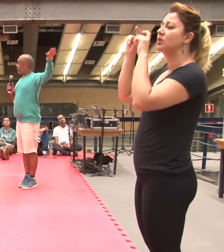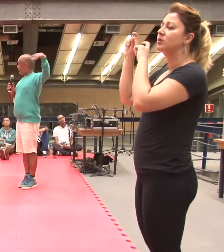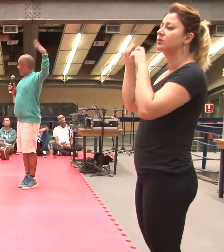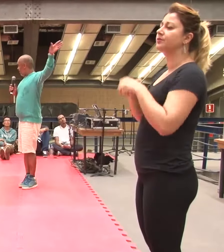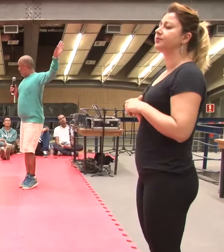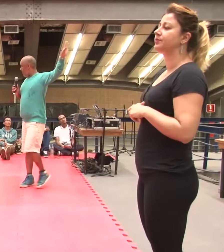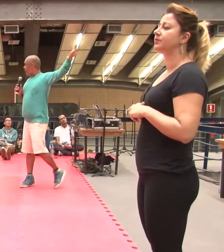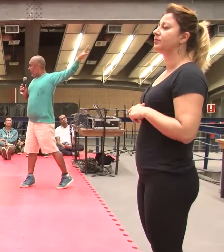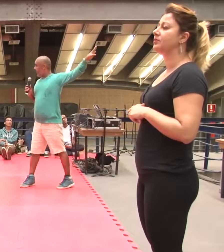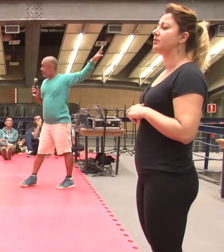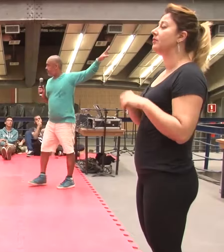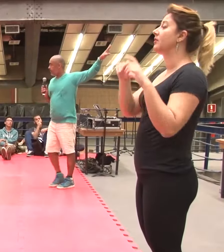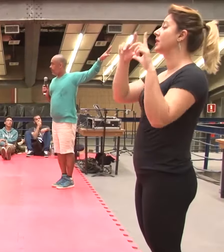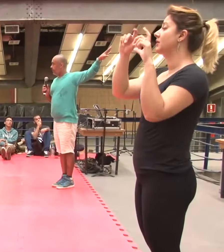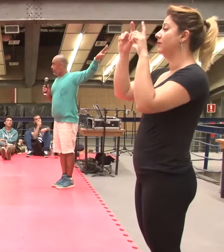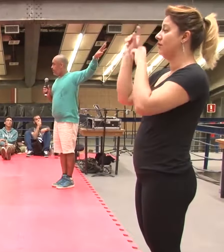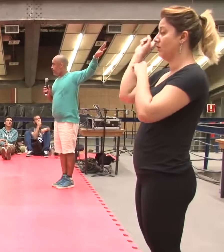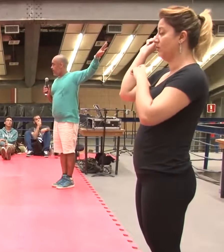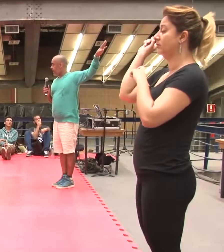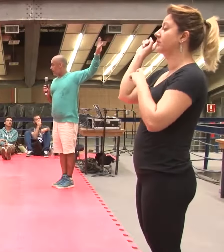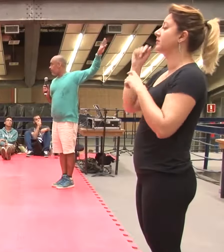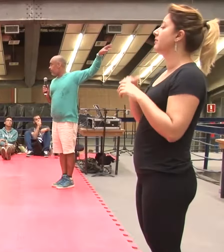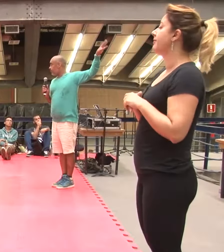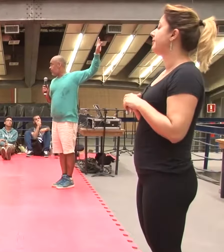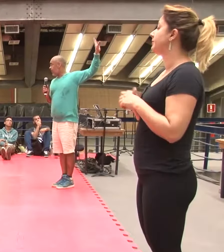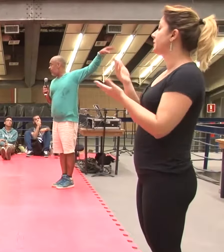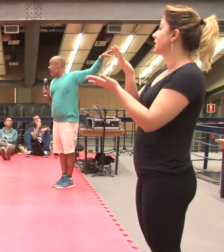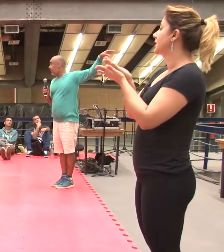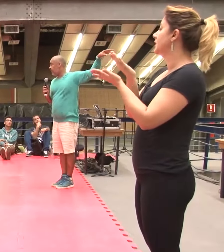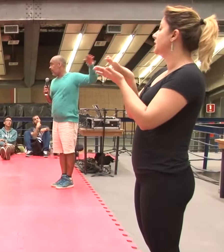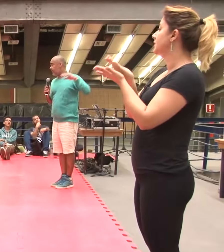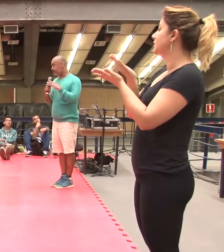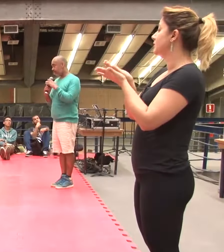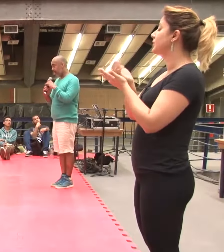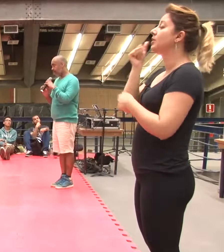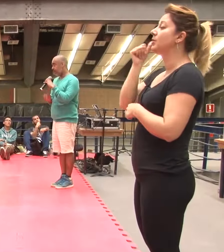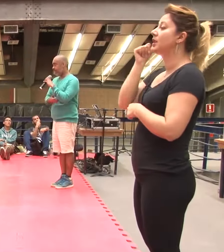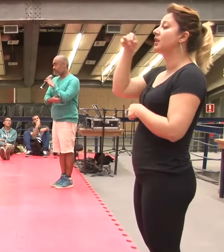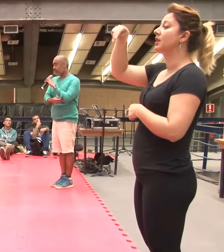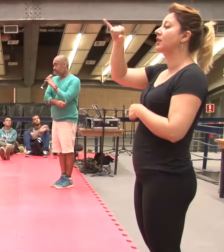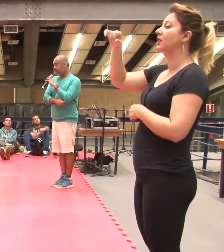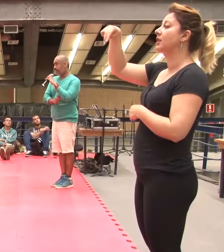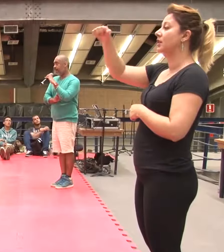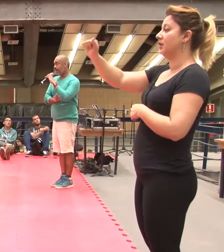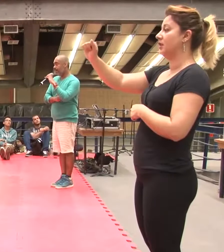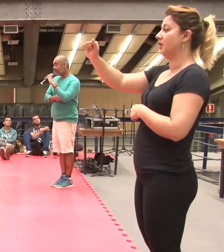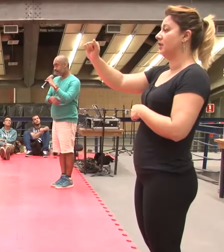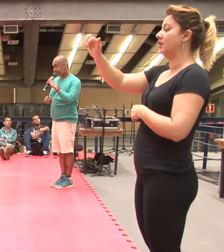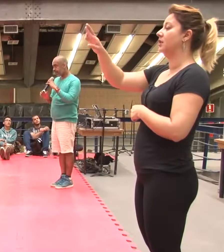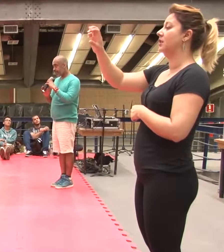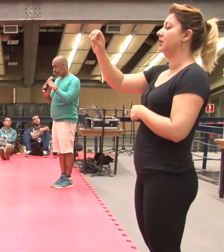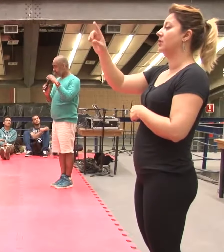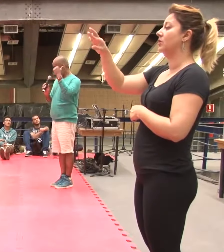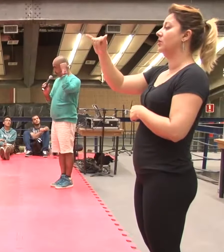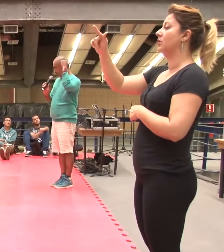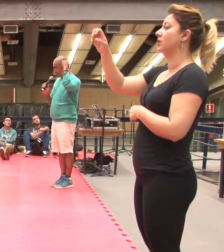grandes, a foto é de um grande de estudo de Nina Rodrigues, né, foi médico na Bahia,